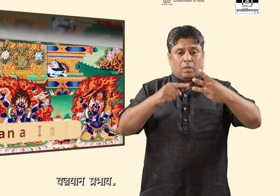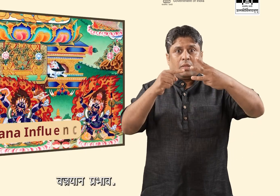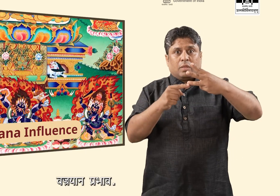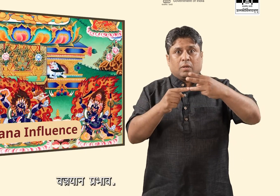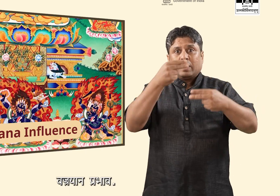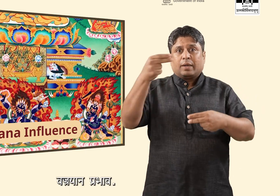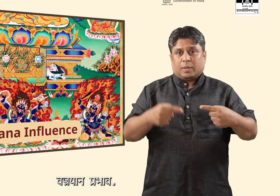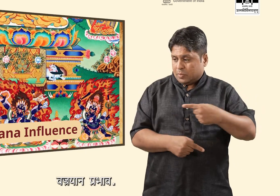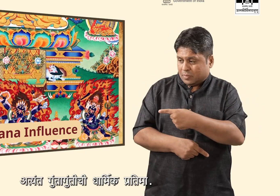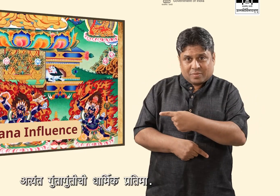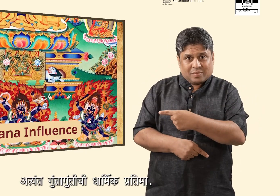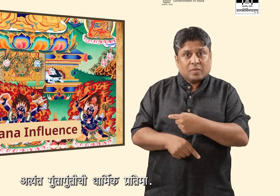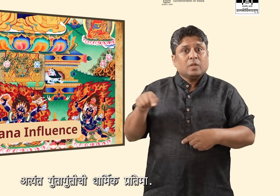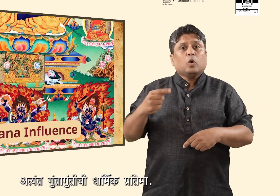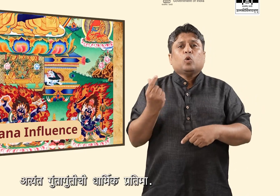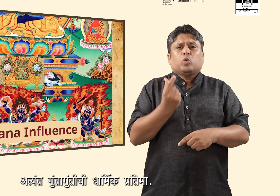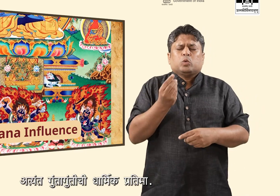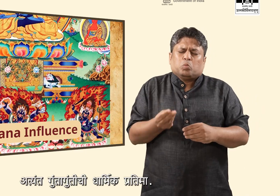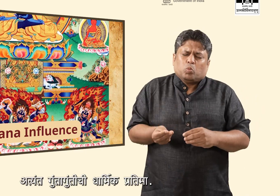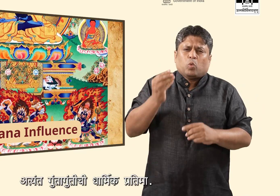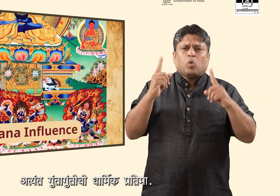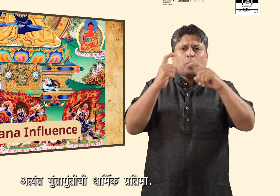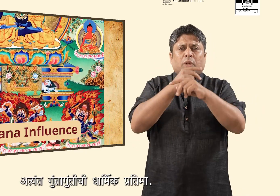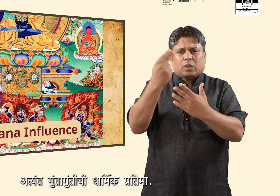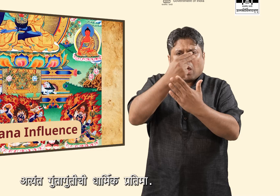वज्रयान प्रभाव, अत्यंत गुंतागुंतीची धार्मिक प्रतिमा.